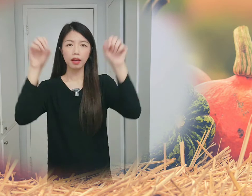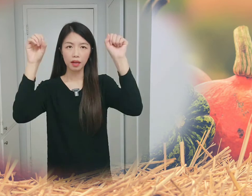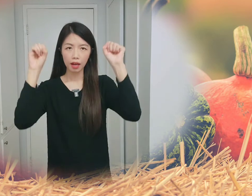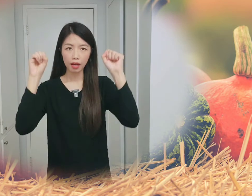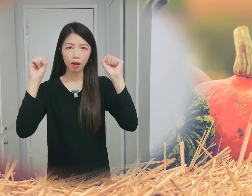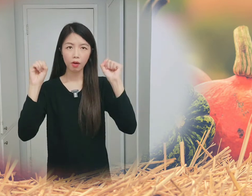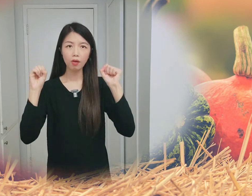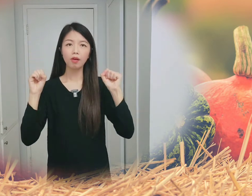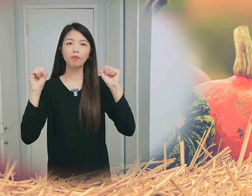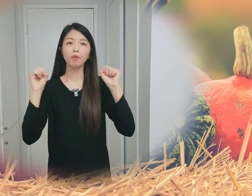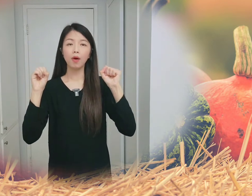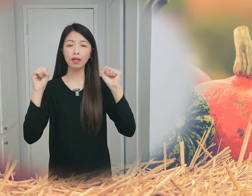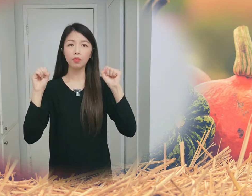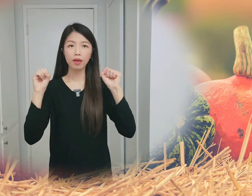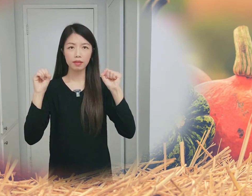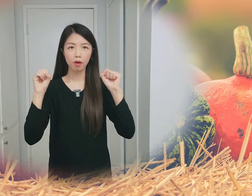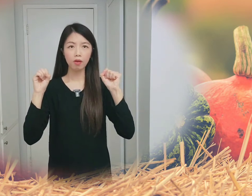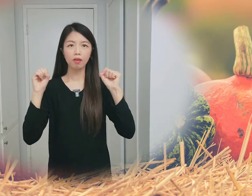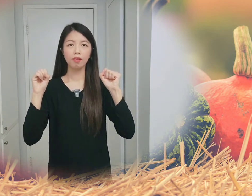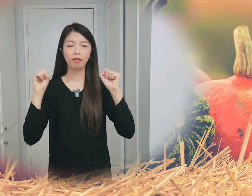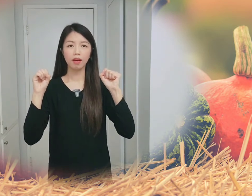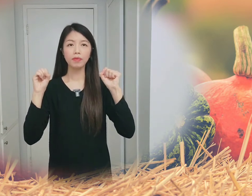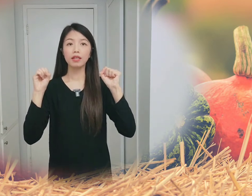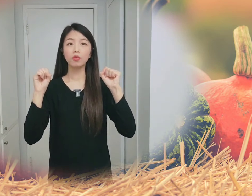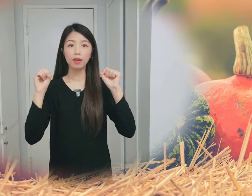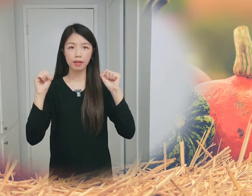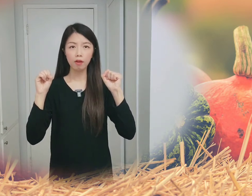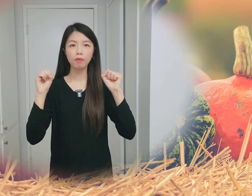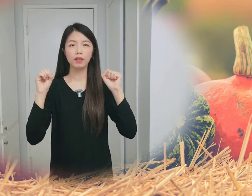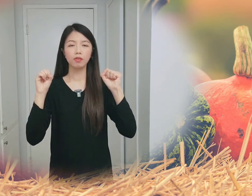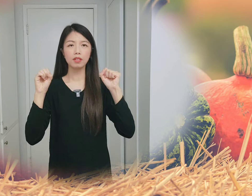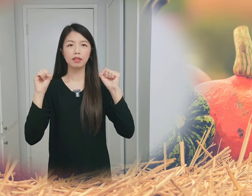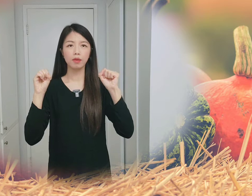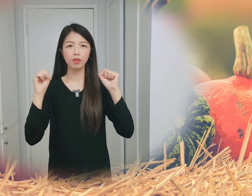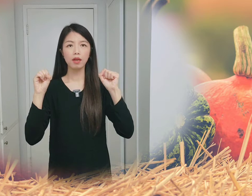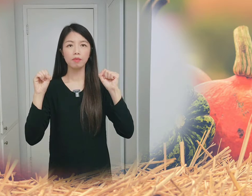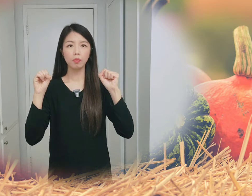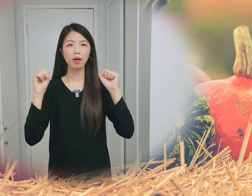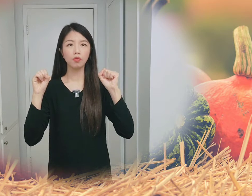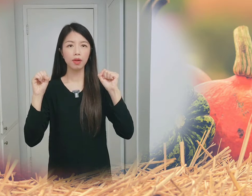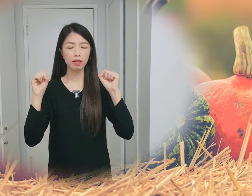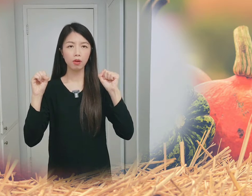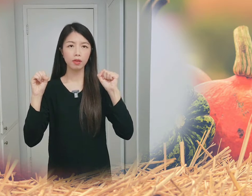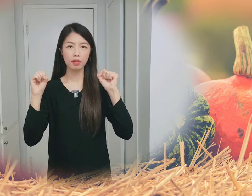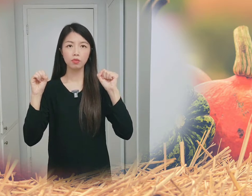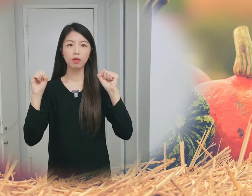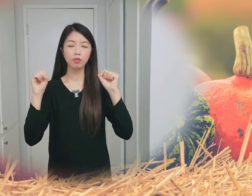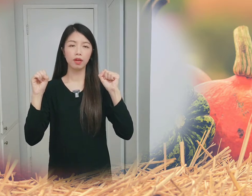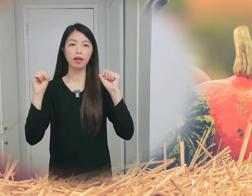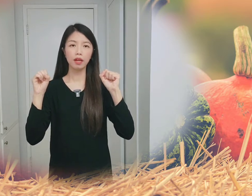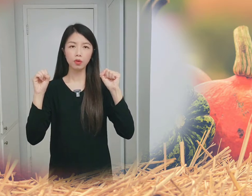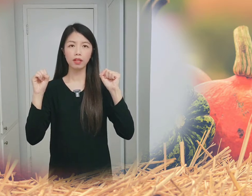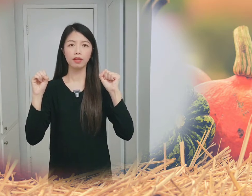함께 하려, 뭐뭐 하기 위해서, 함께 있기 위해서 이런 뜻이기 때문에 뭐뭐 하기 위해서라고 한 뜻의